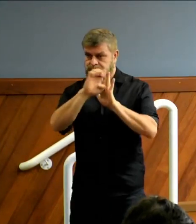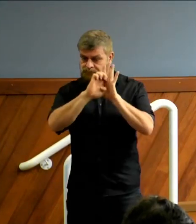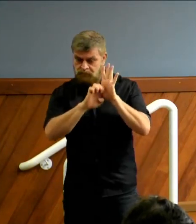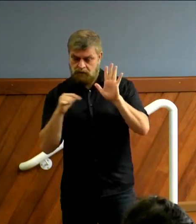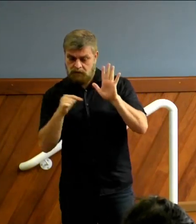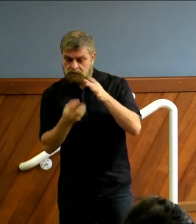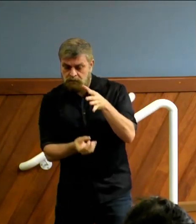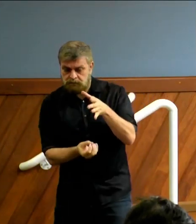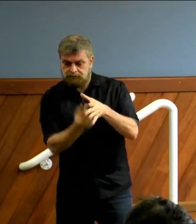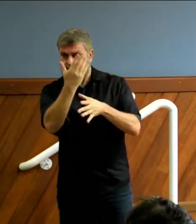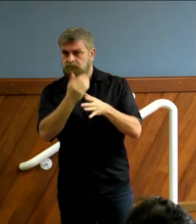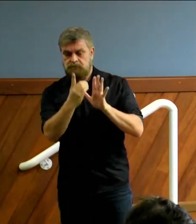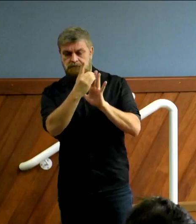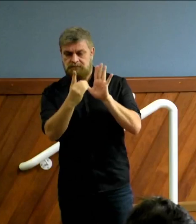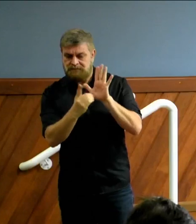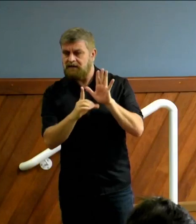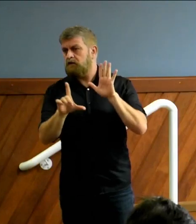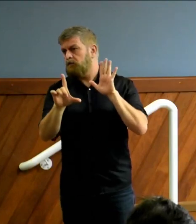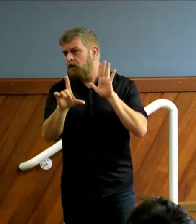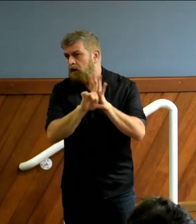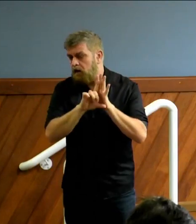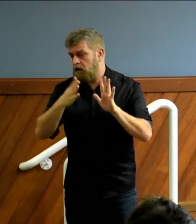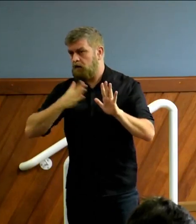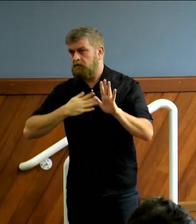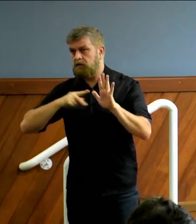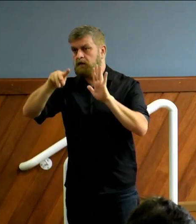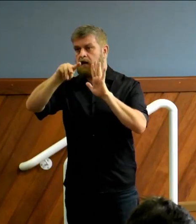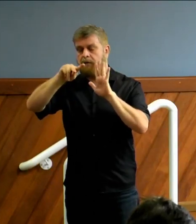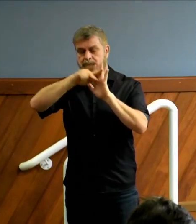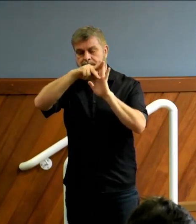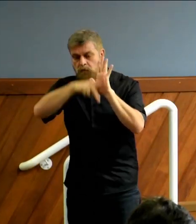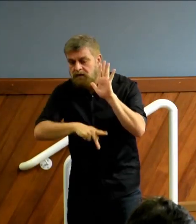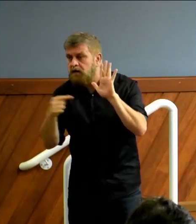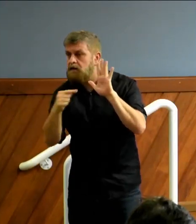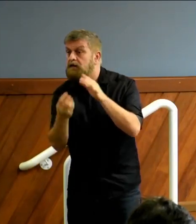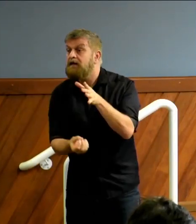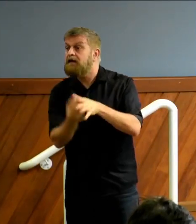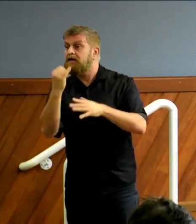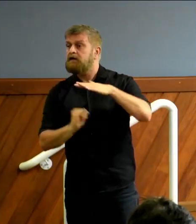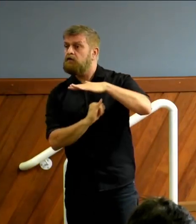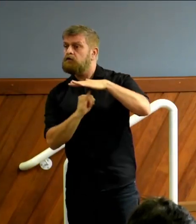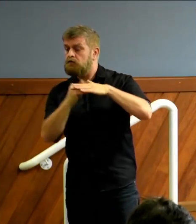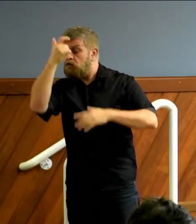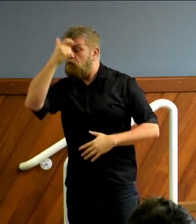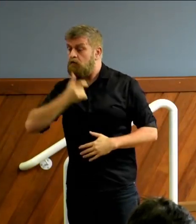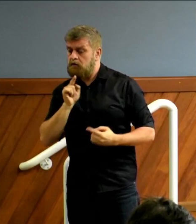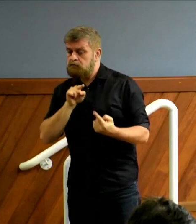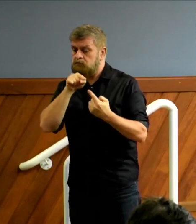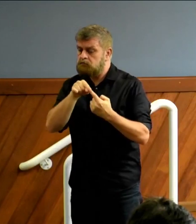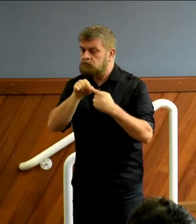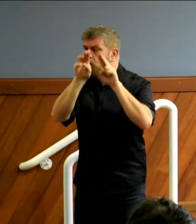de formação, no meu decreto, na minha lei ou sei lá, na minha portaria que me cria, o que diz que eu sou? Que eu sou um